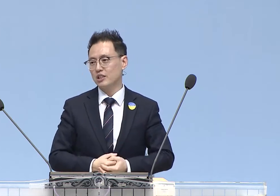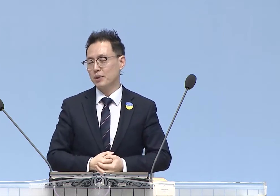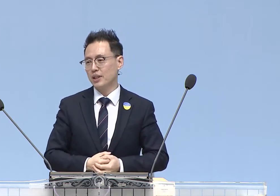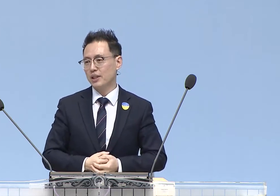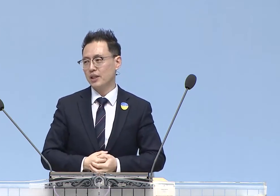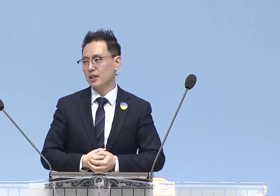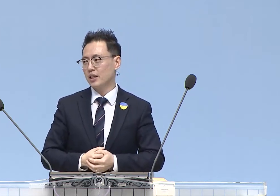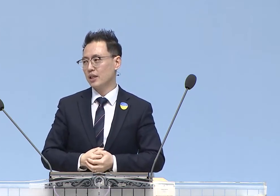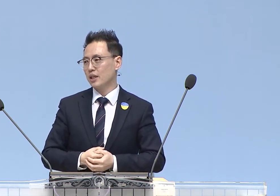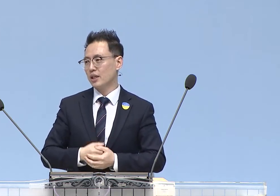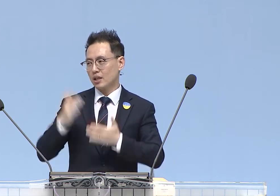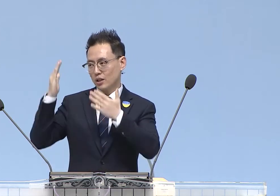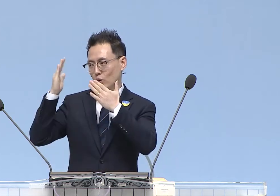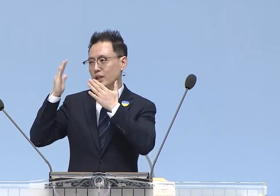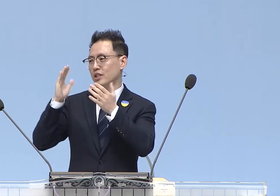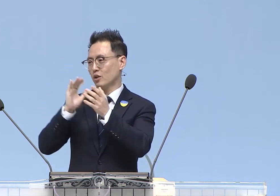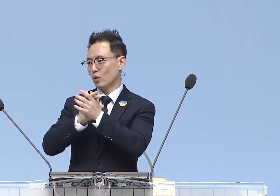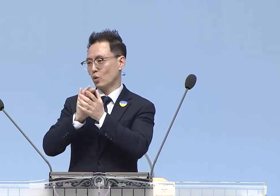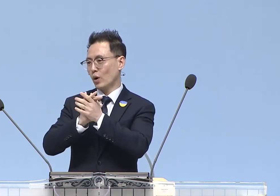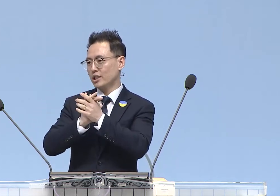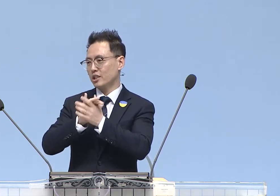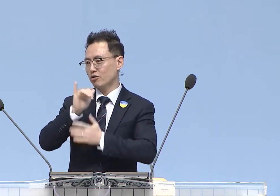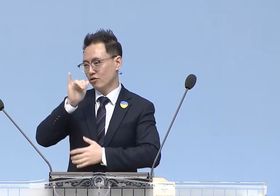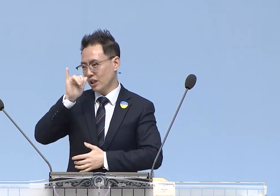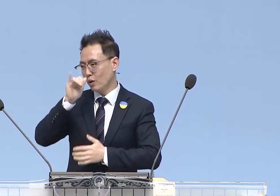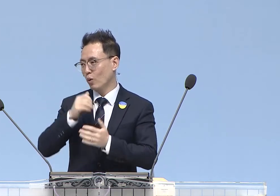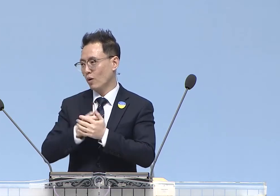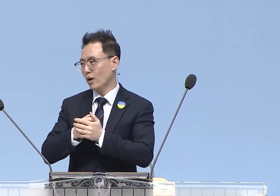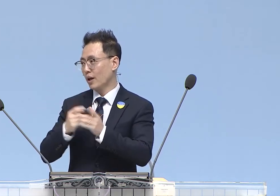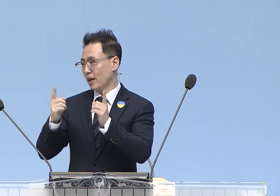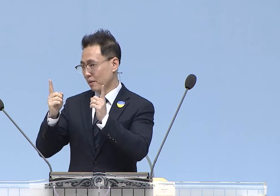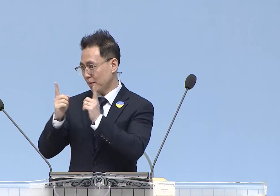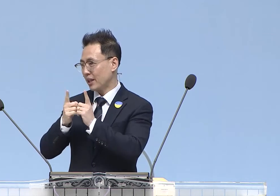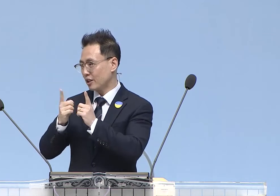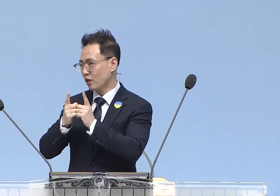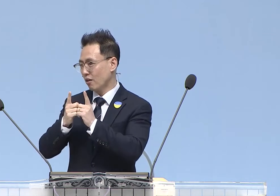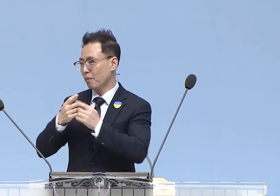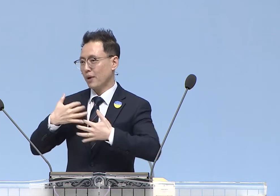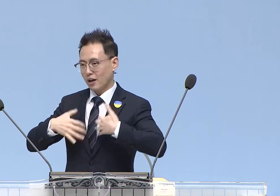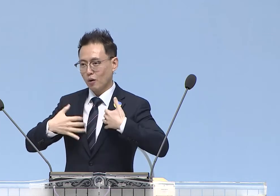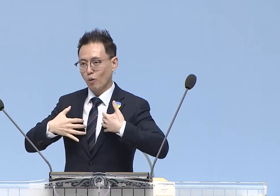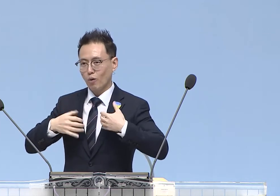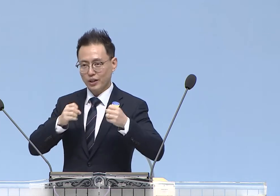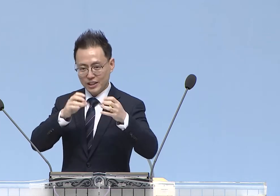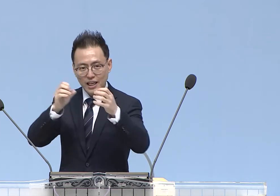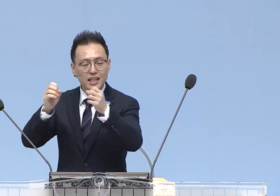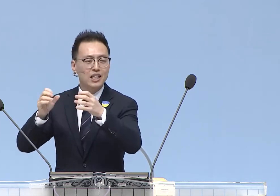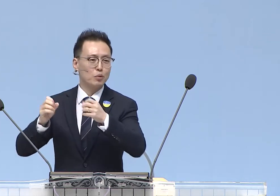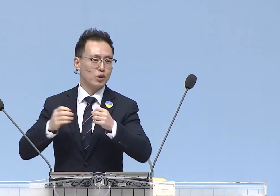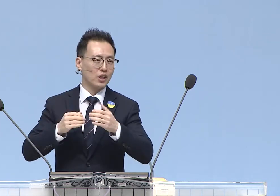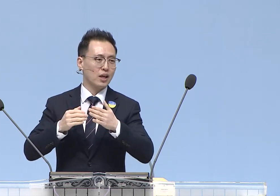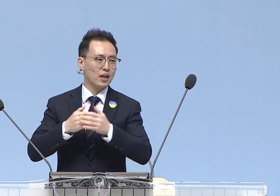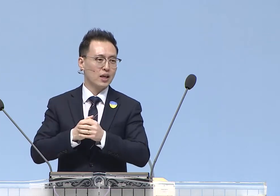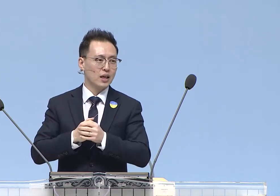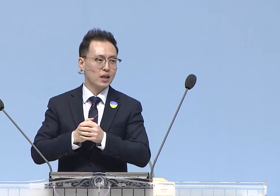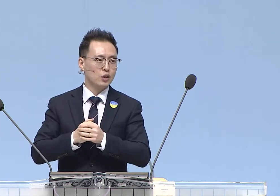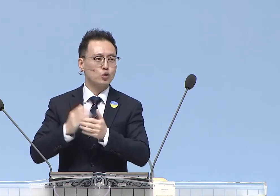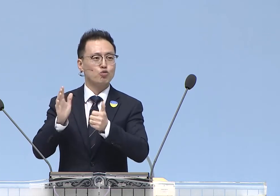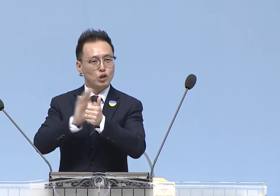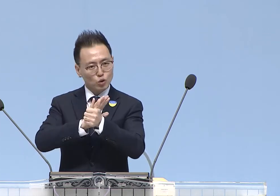어색했지만 똑같은 농아 친구들이 있고 만나서 반갑고 이야기하다 보니까 좀 위로도